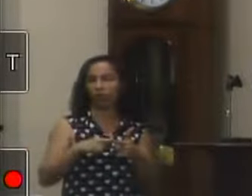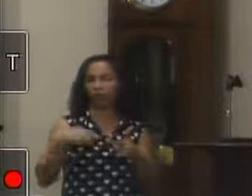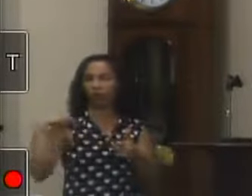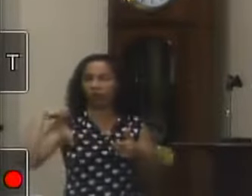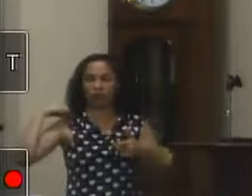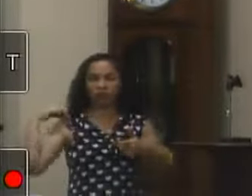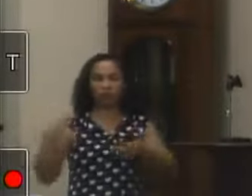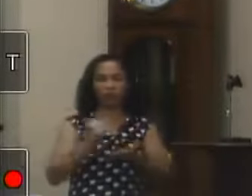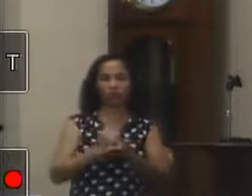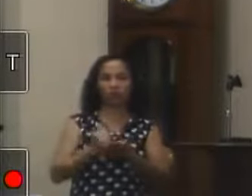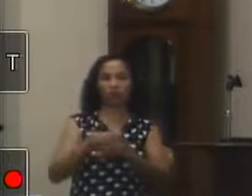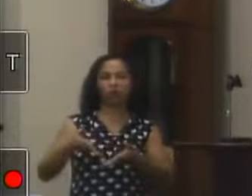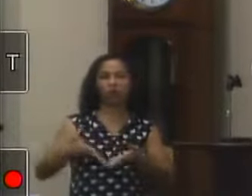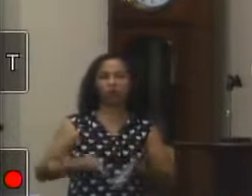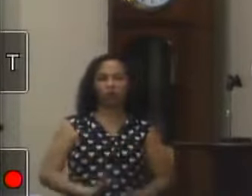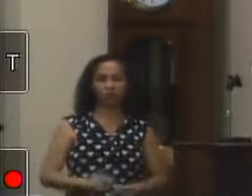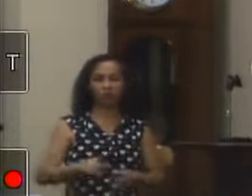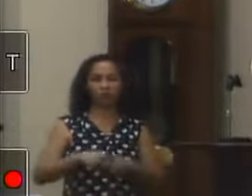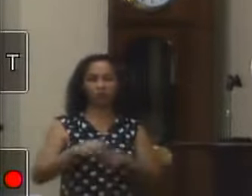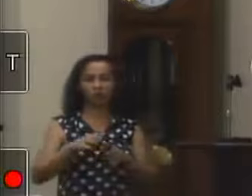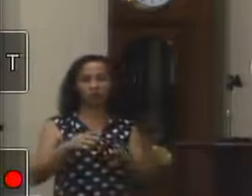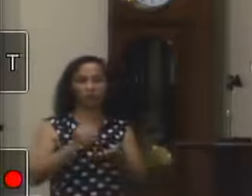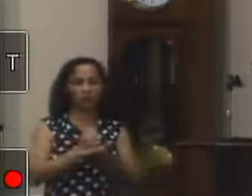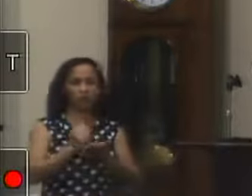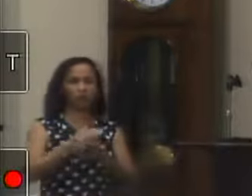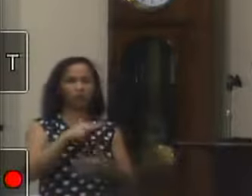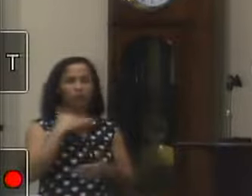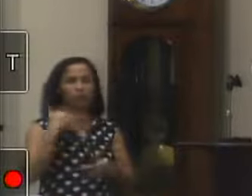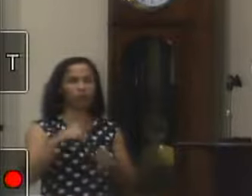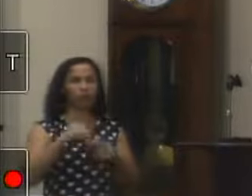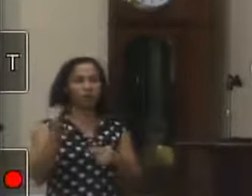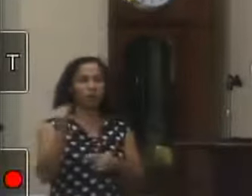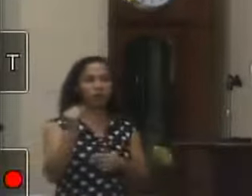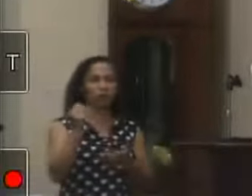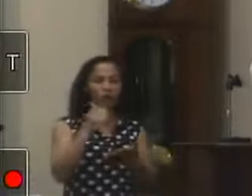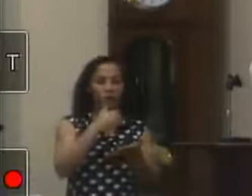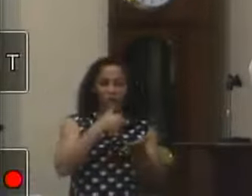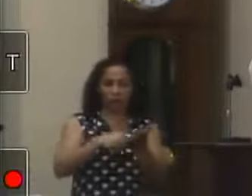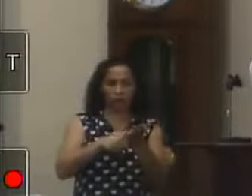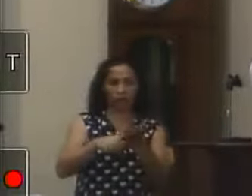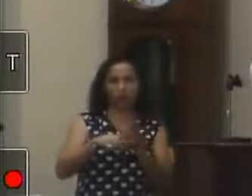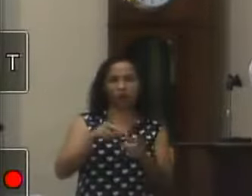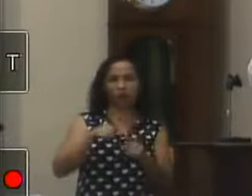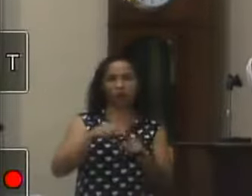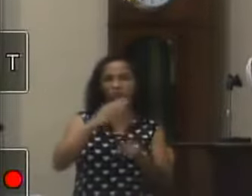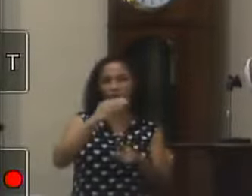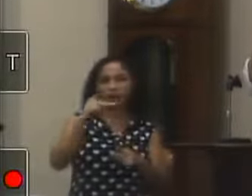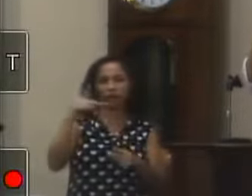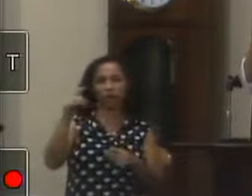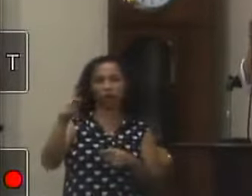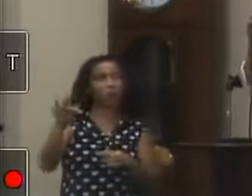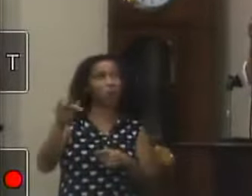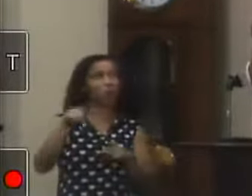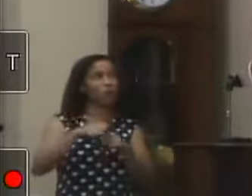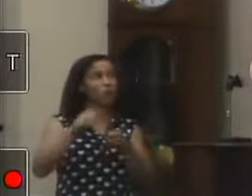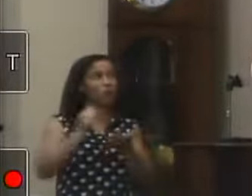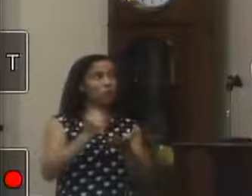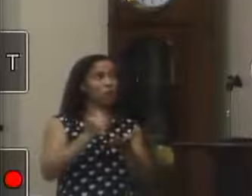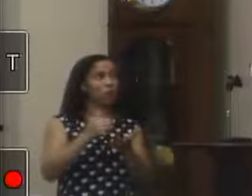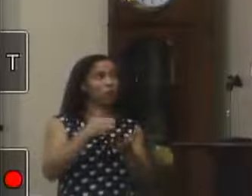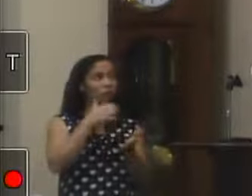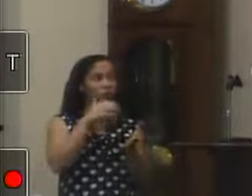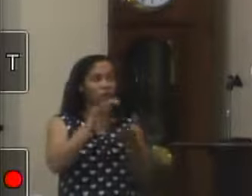de certidão de nascimento, certidão de óbito, para identidade, para CPF e também para casamento. A gente